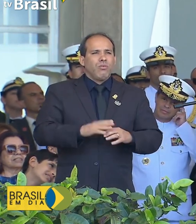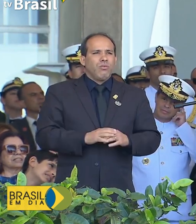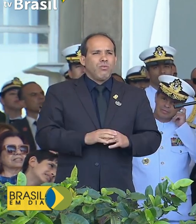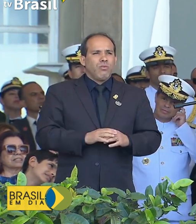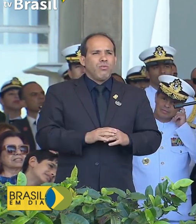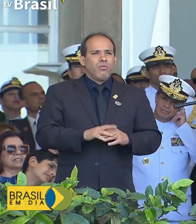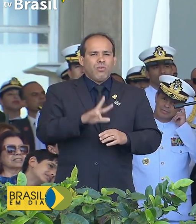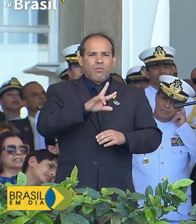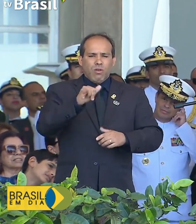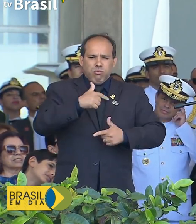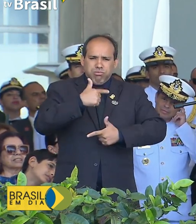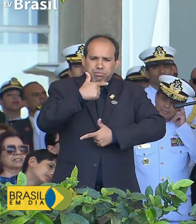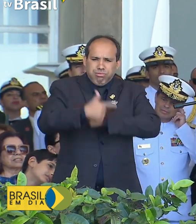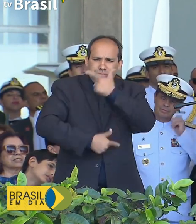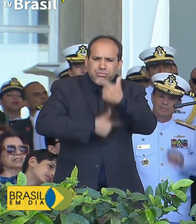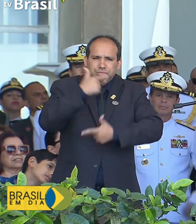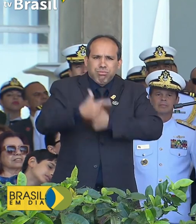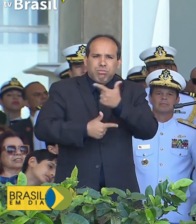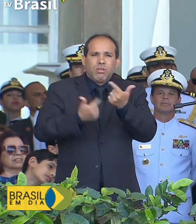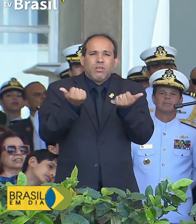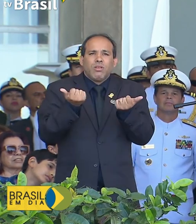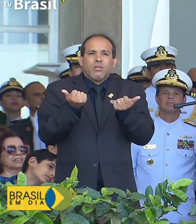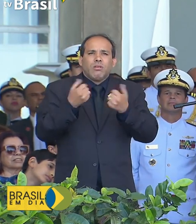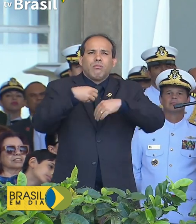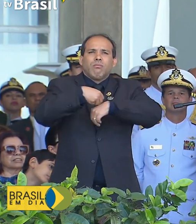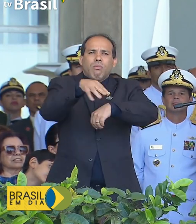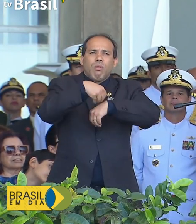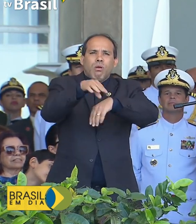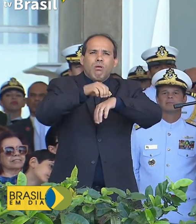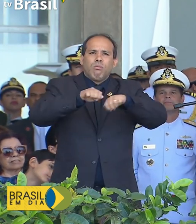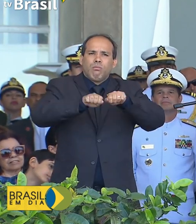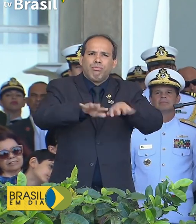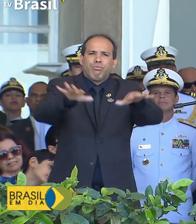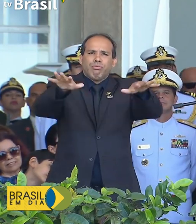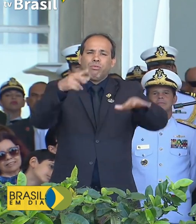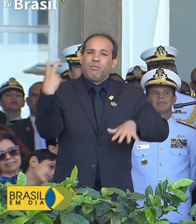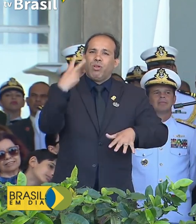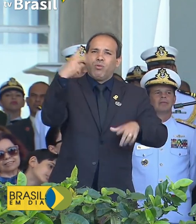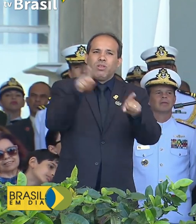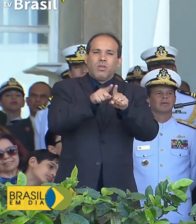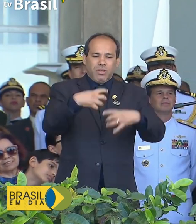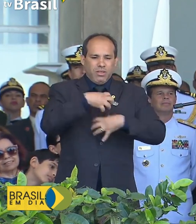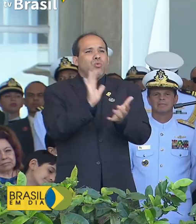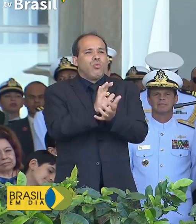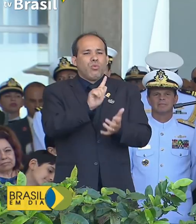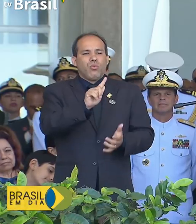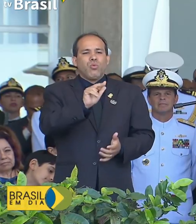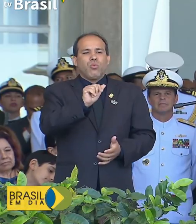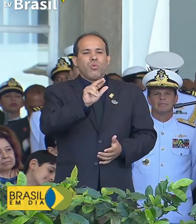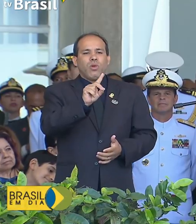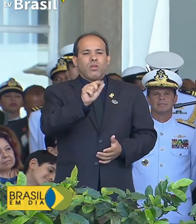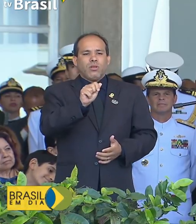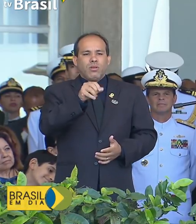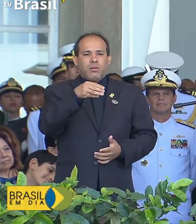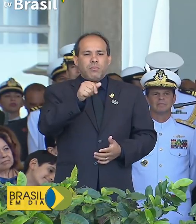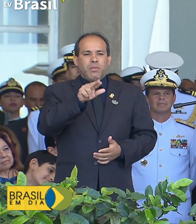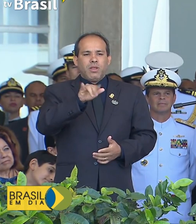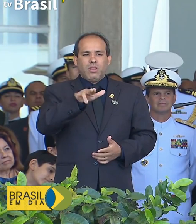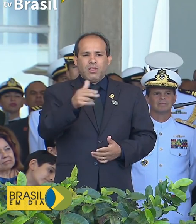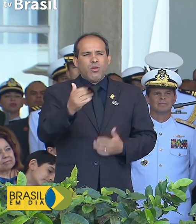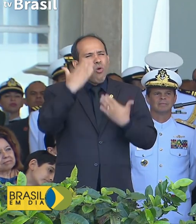a esses lugares os nossos valores e os nossos sentimentos de patriotismo. Obrigado por